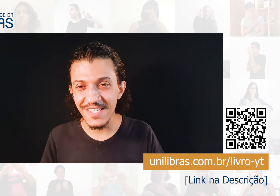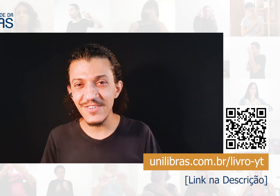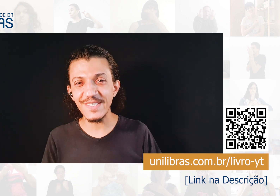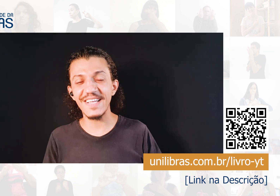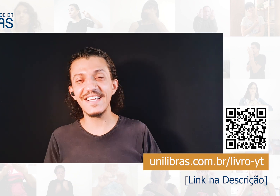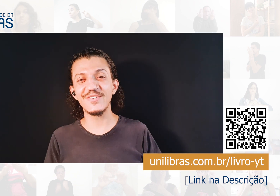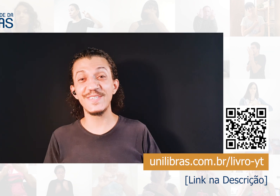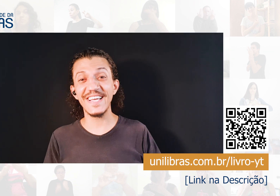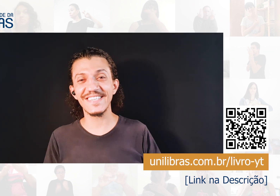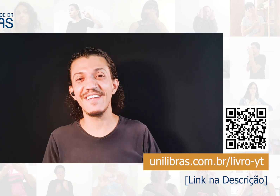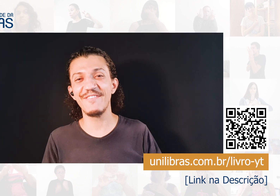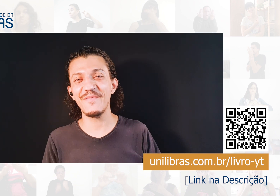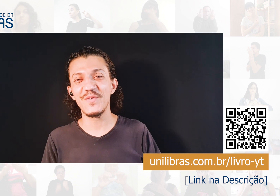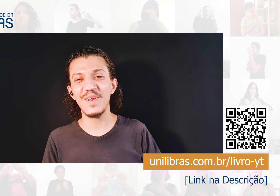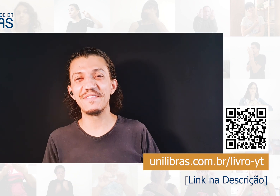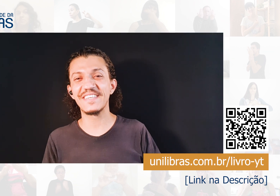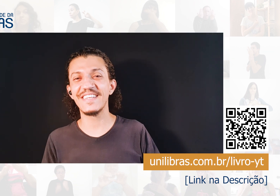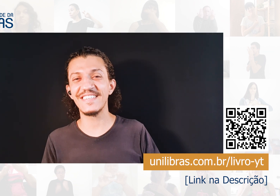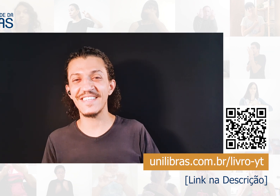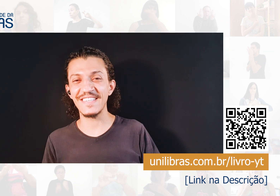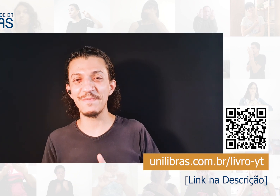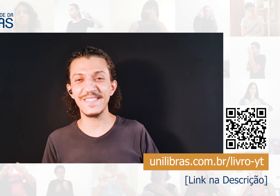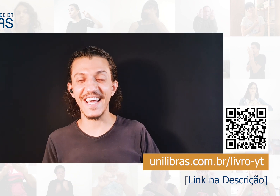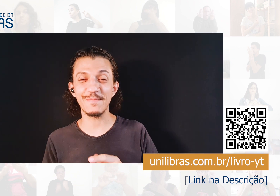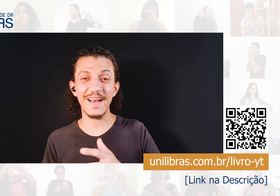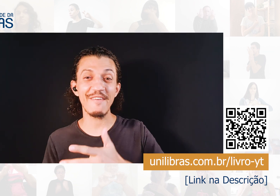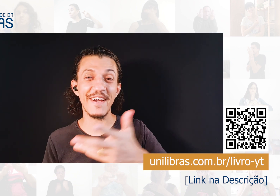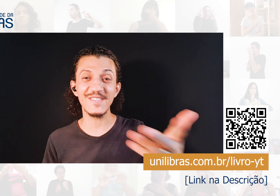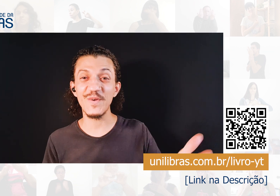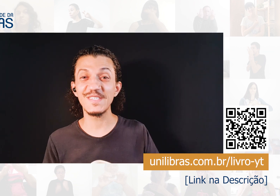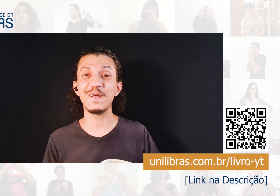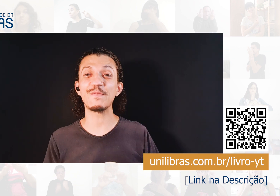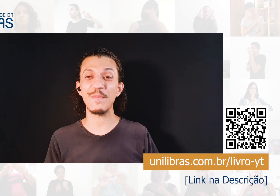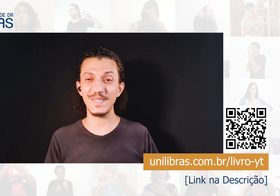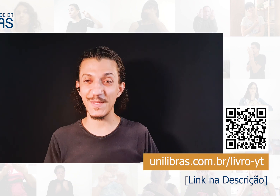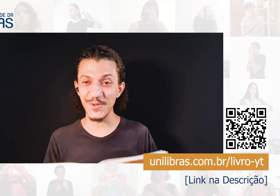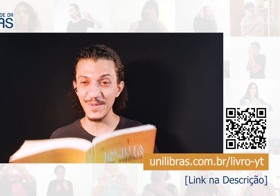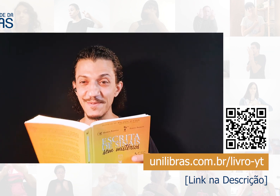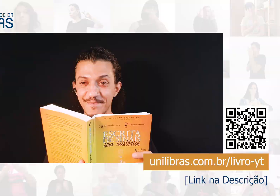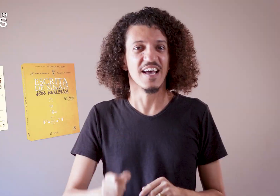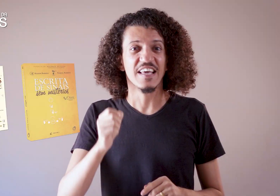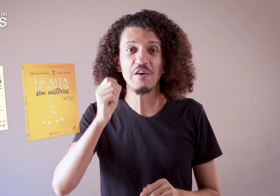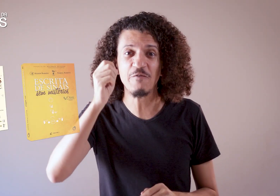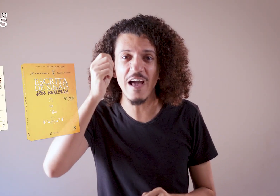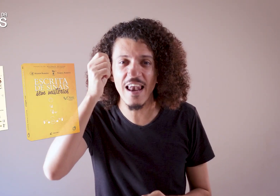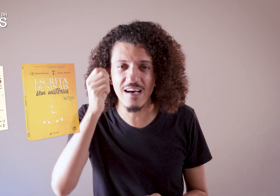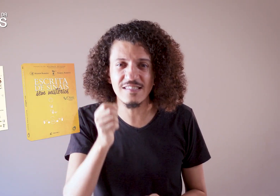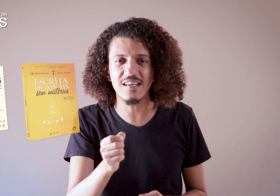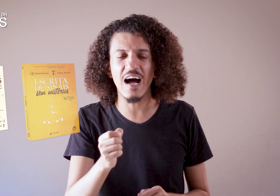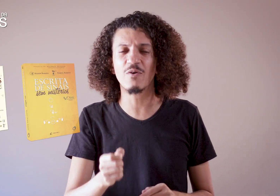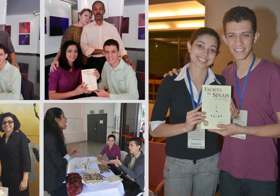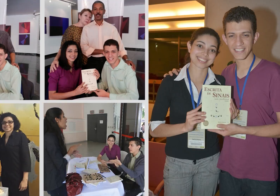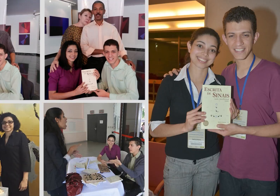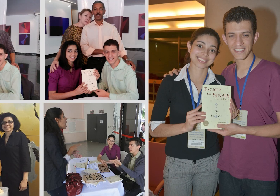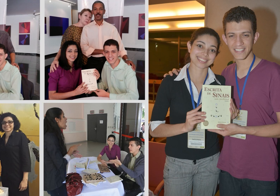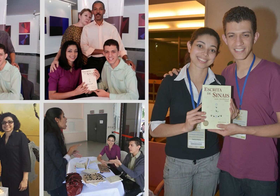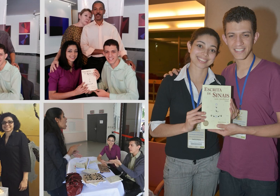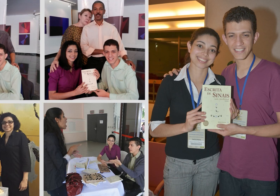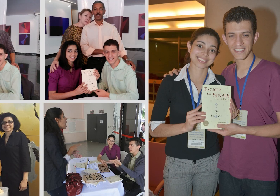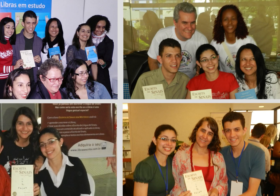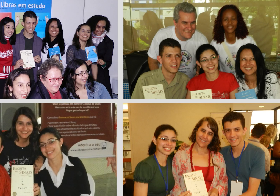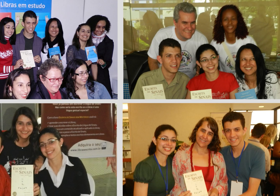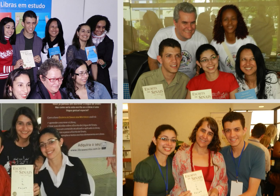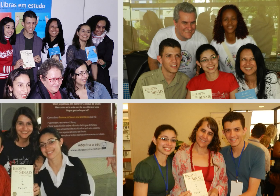disso, a gente sentiu esse desejo de escrever o livro Escrita de Sinais Sem Mistérios para levar esse conhecimento para mais pessoas. Que foi lançado em